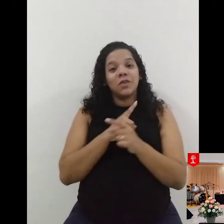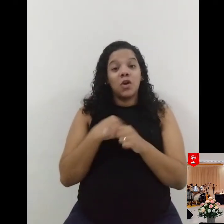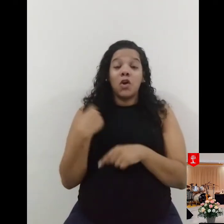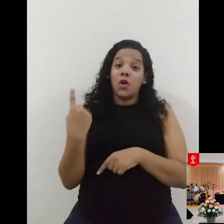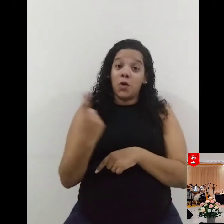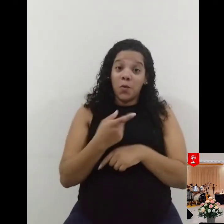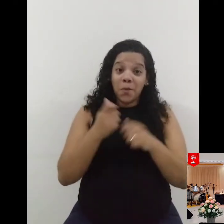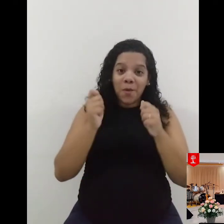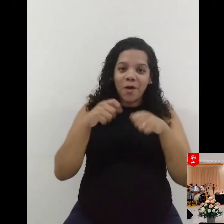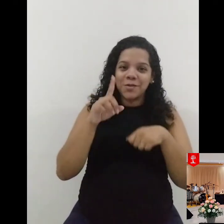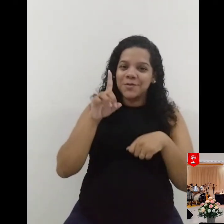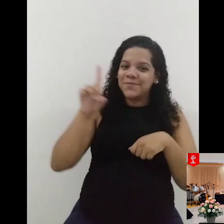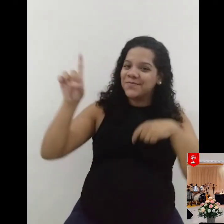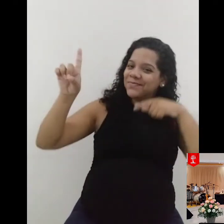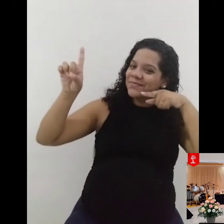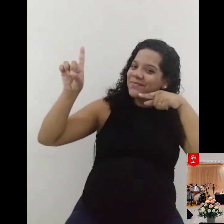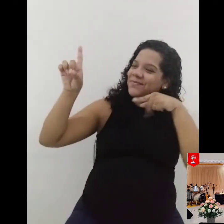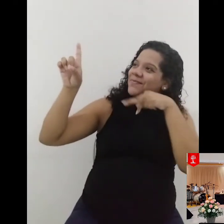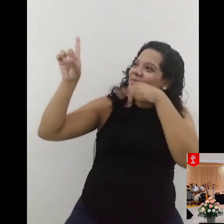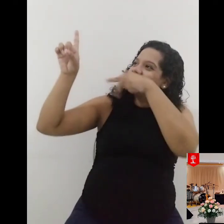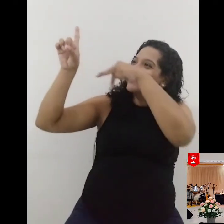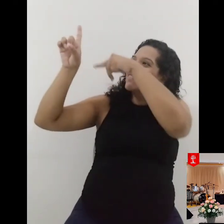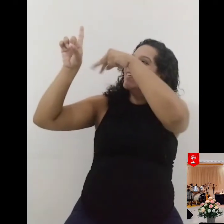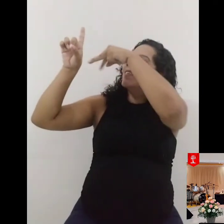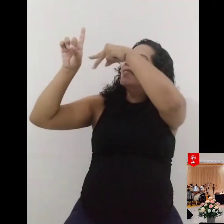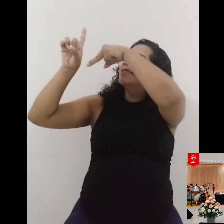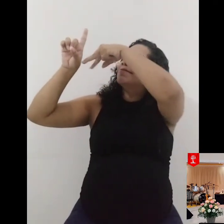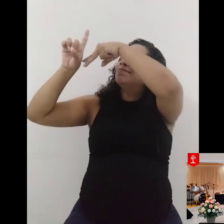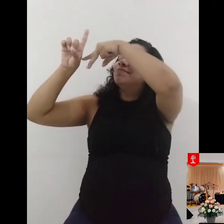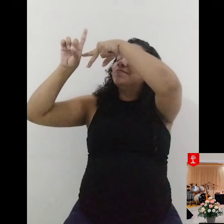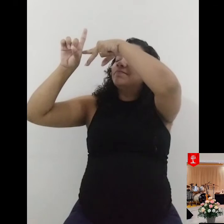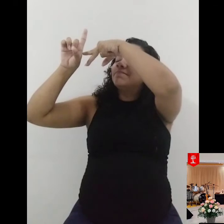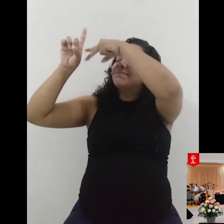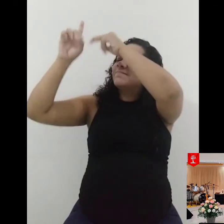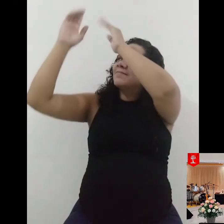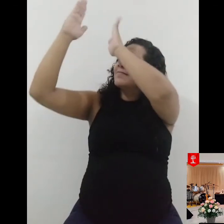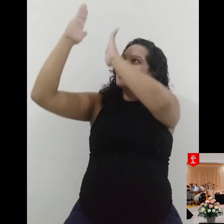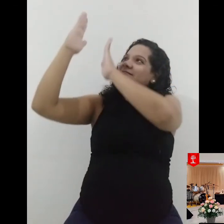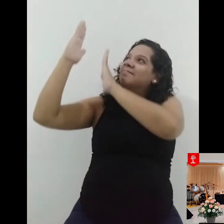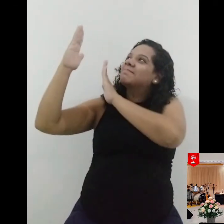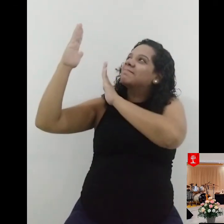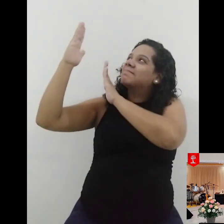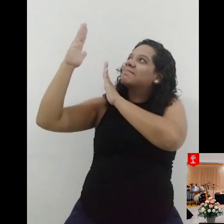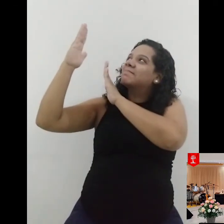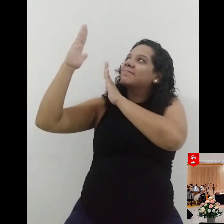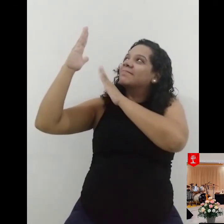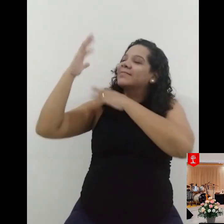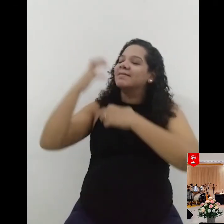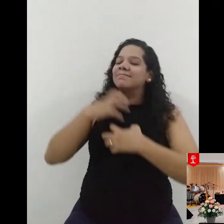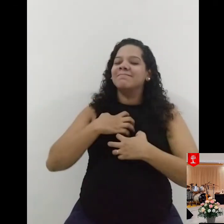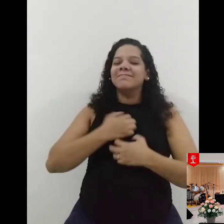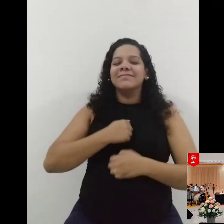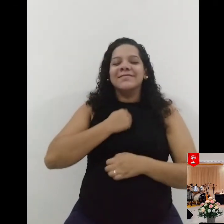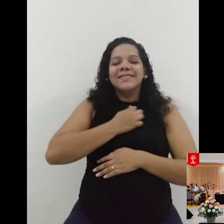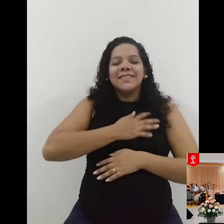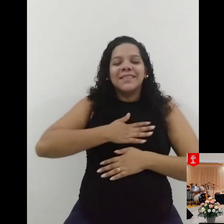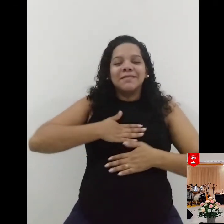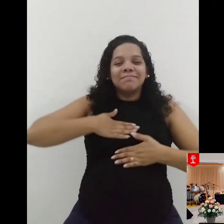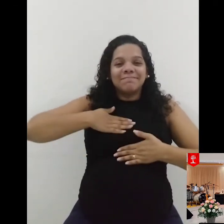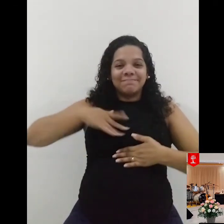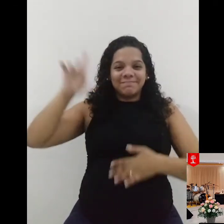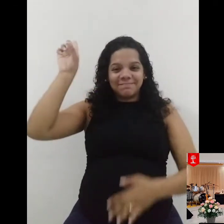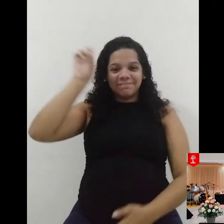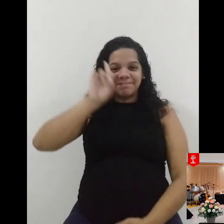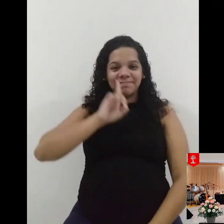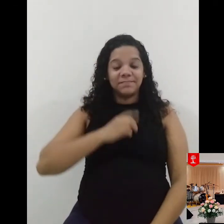estarmos conscientes dessa verdade, sabendo que o Senhor, Ele nos ama, Ele deseja o melhor